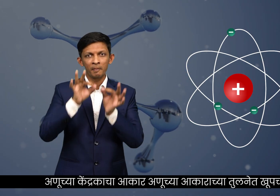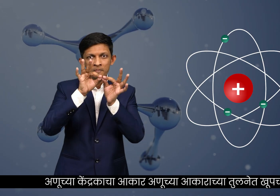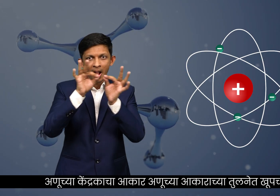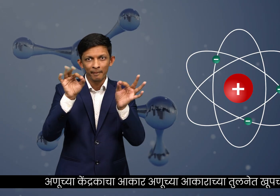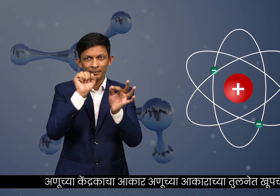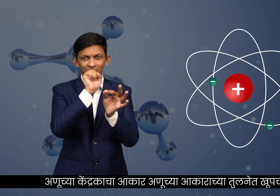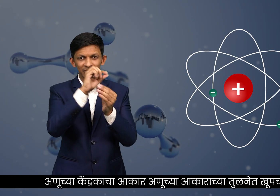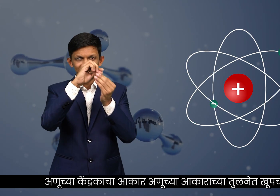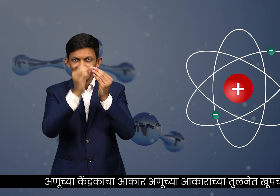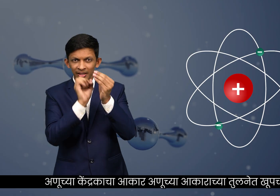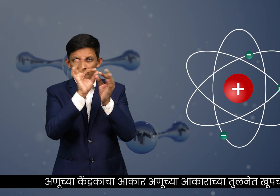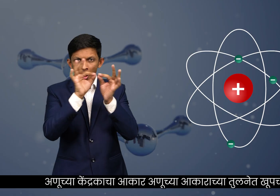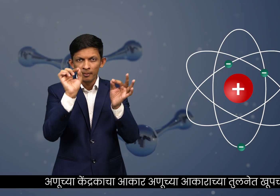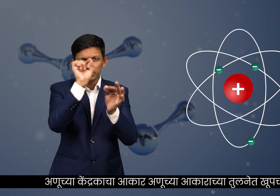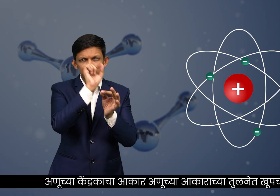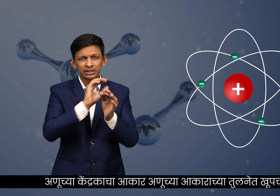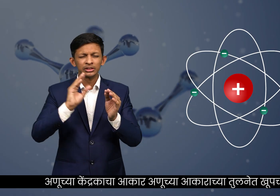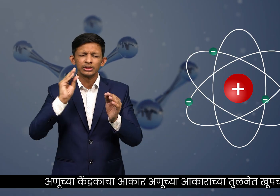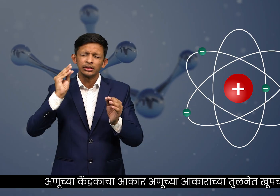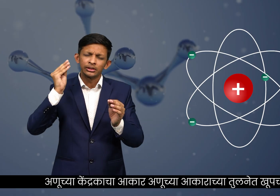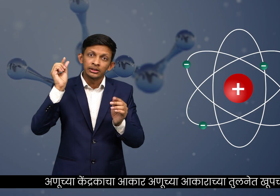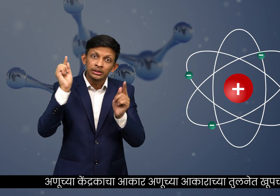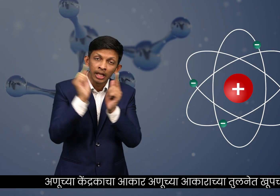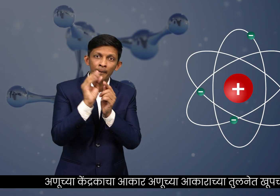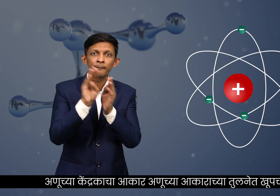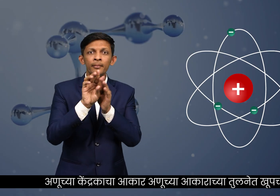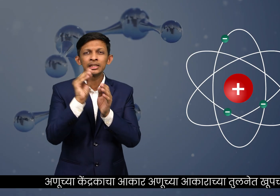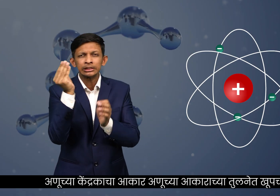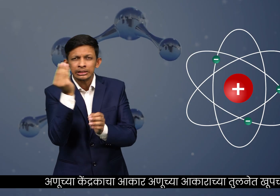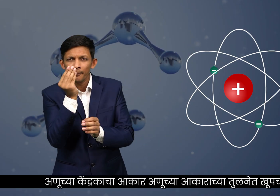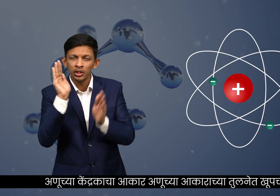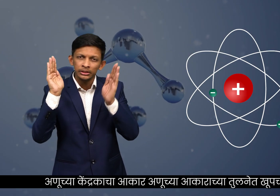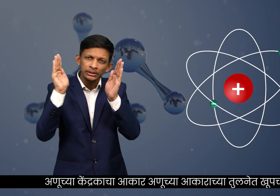अणूच्या केंद्रकाचा आकार अणूच्या आकाराच्या तुलनेत खूपच लहान असतो.